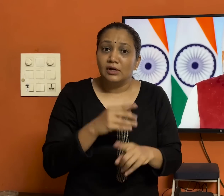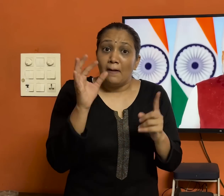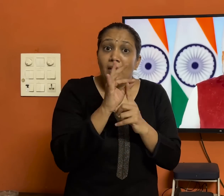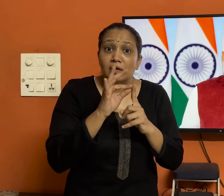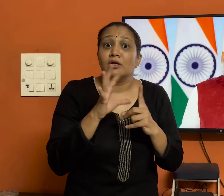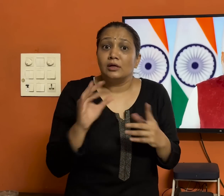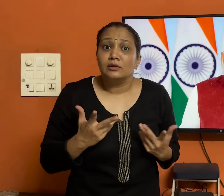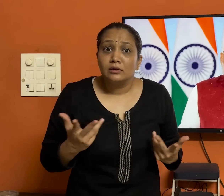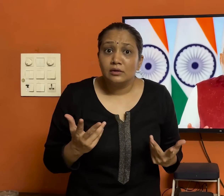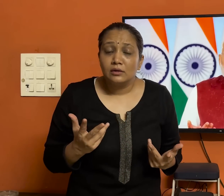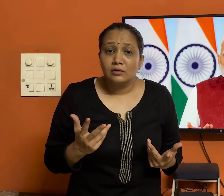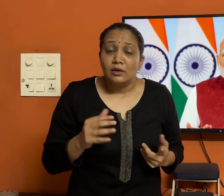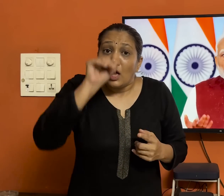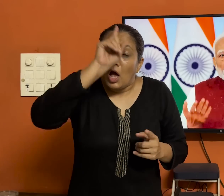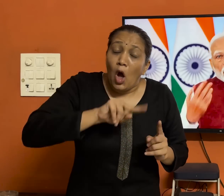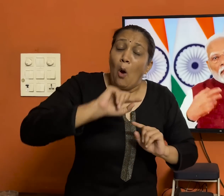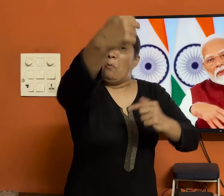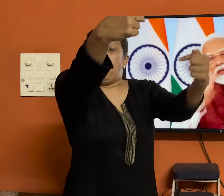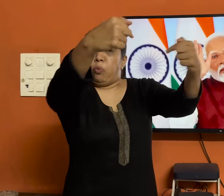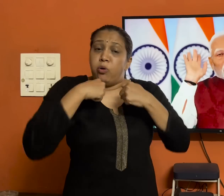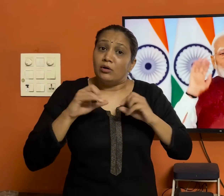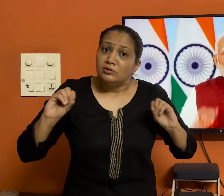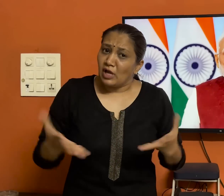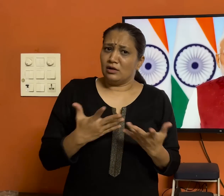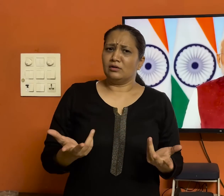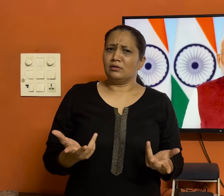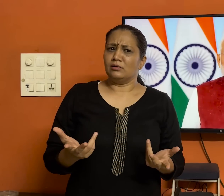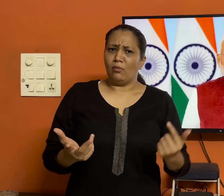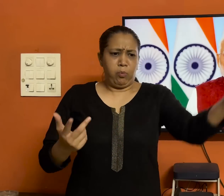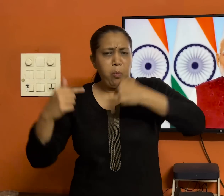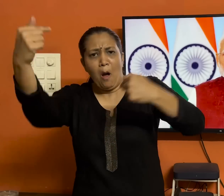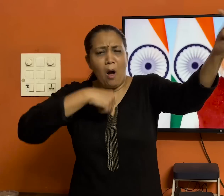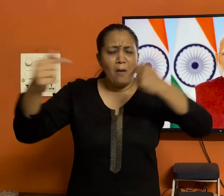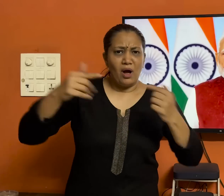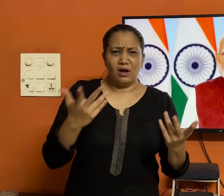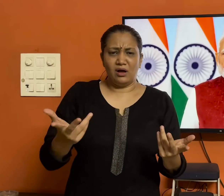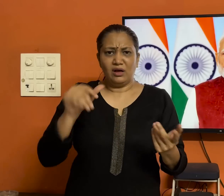पाकिस्तान ने भारत पर ही हमला करना शुरू कर दिया।